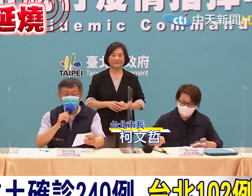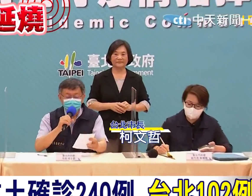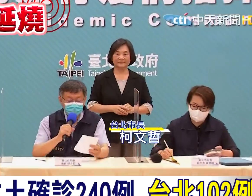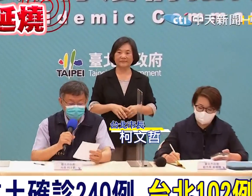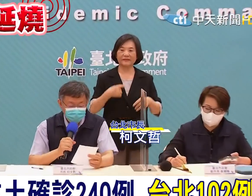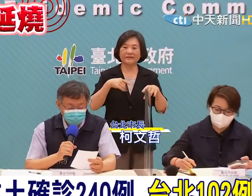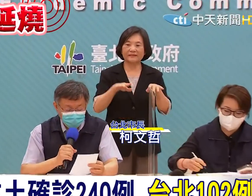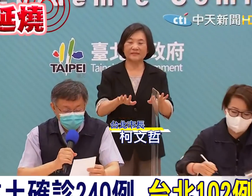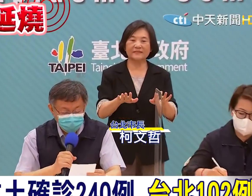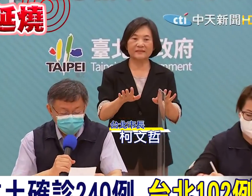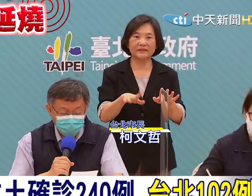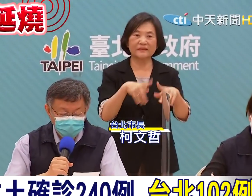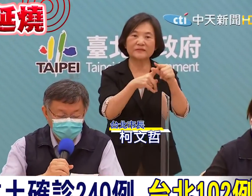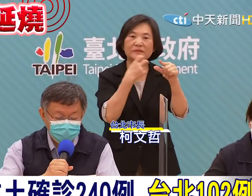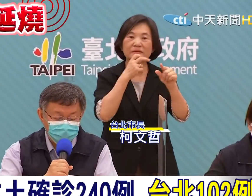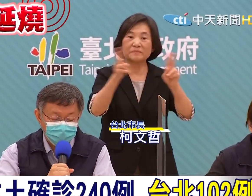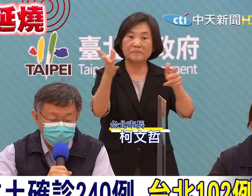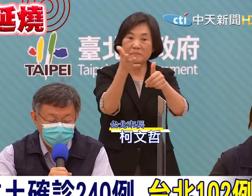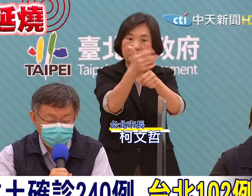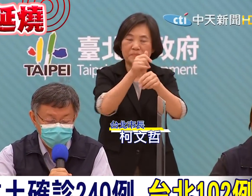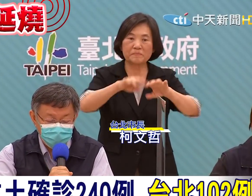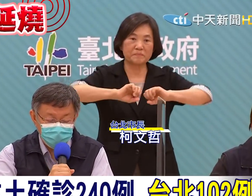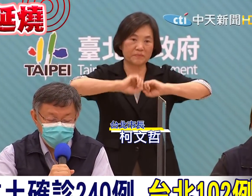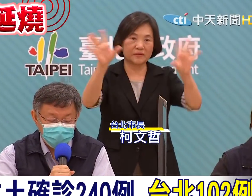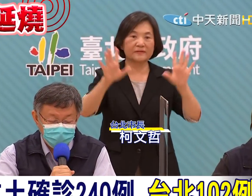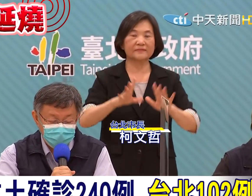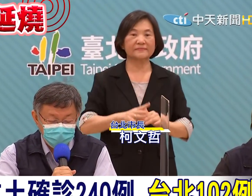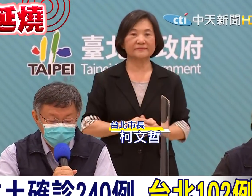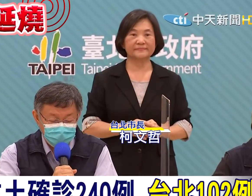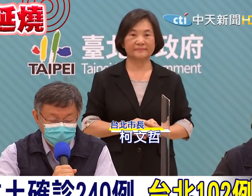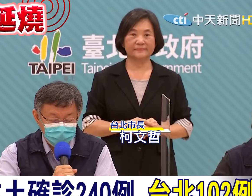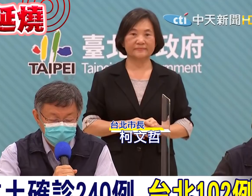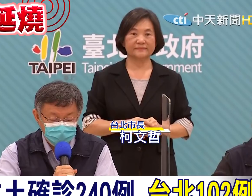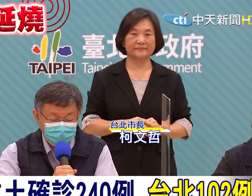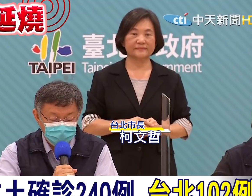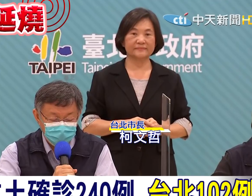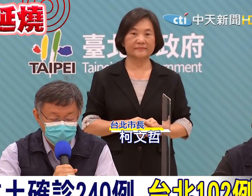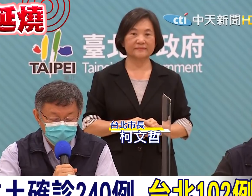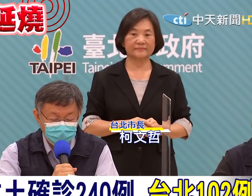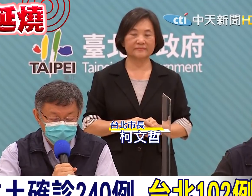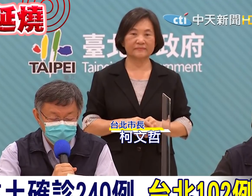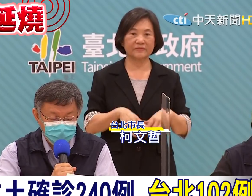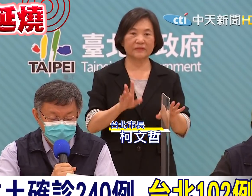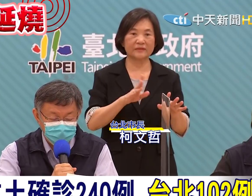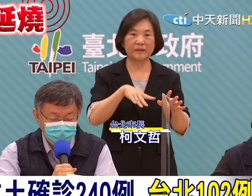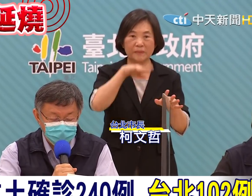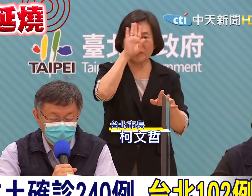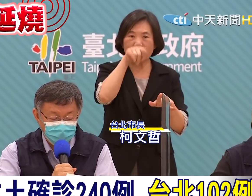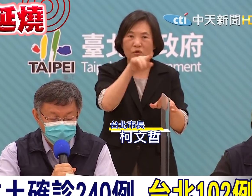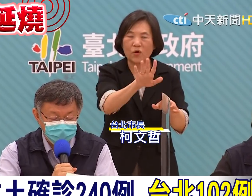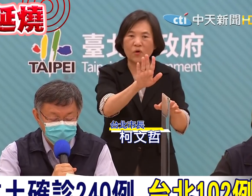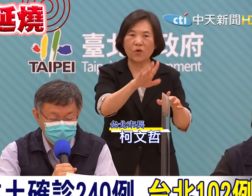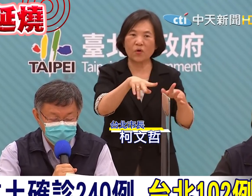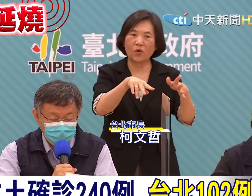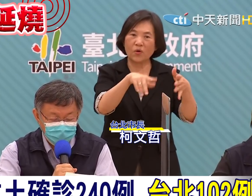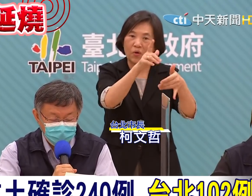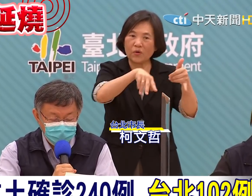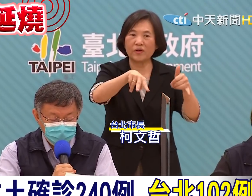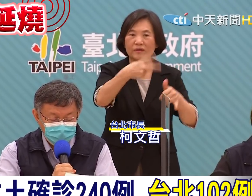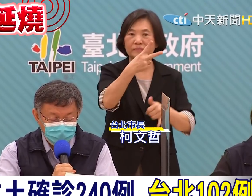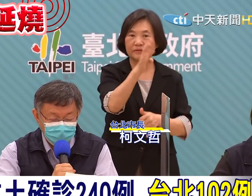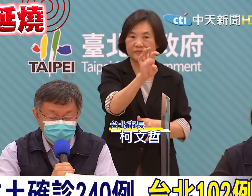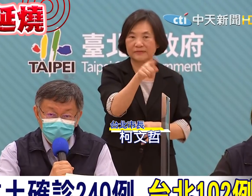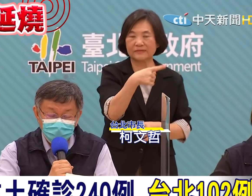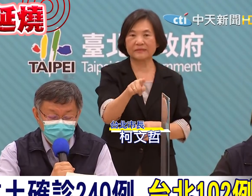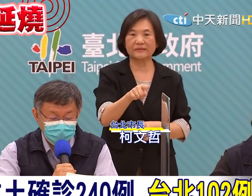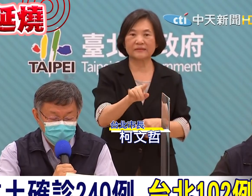今天中央疫情指挥中心公布的哈，那个确诊人数是240个，